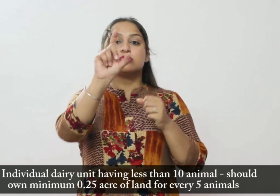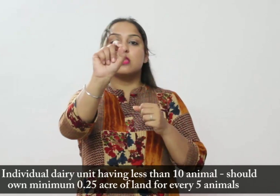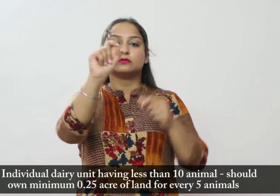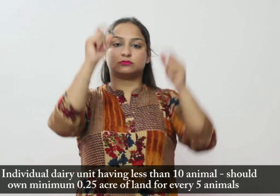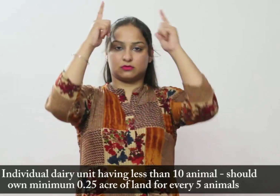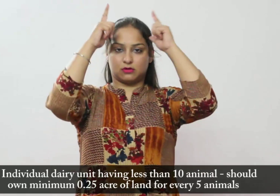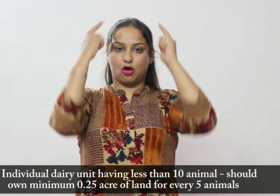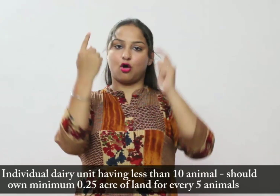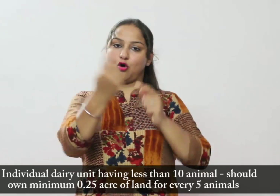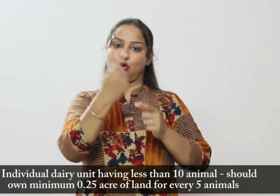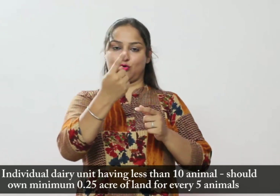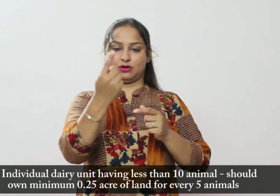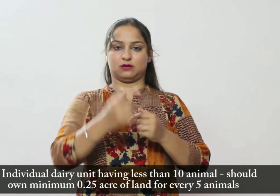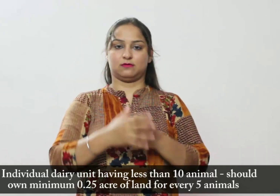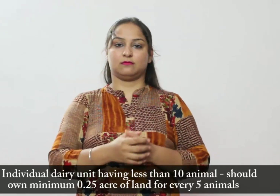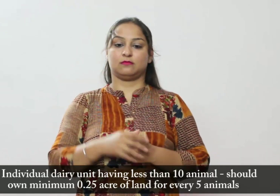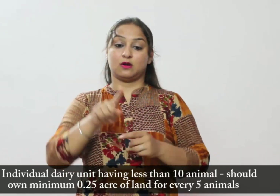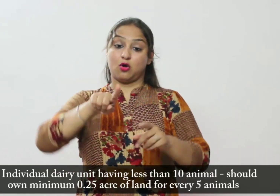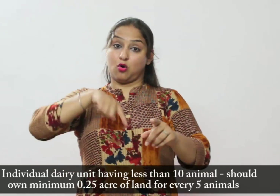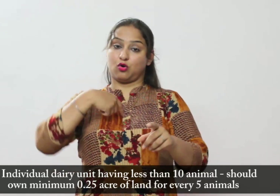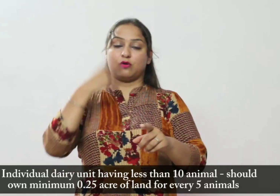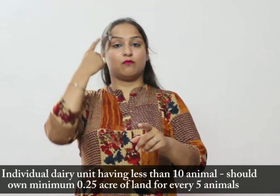इकाई प्रत्येक 5 जानवरों के लिए न्यूनतम